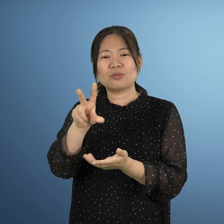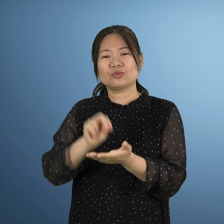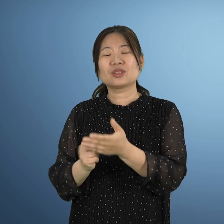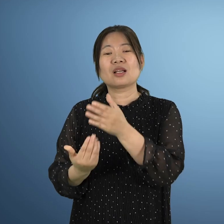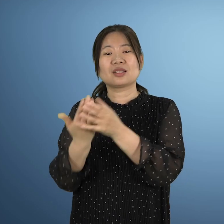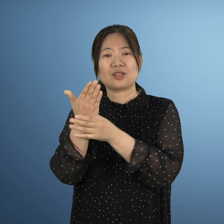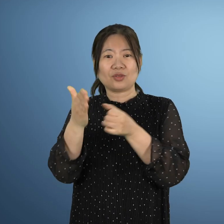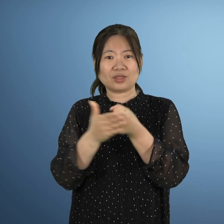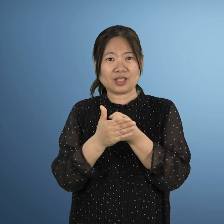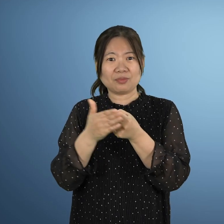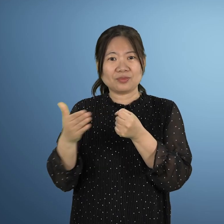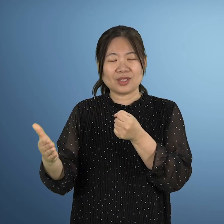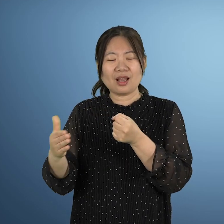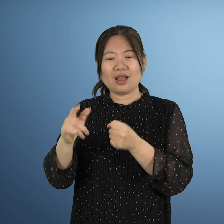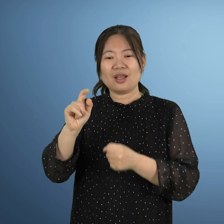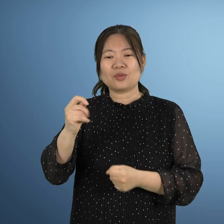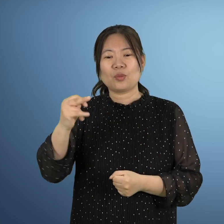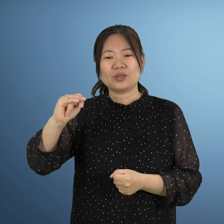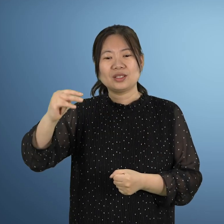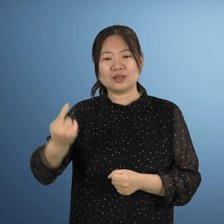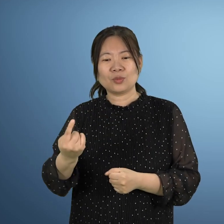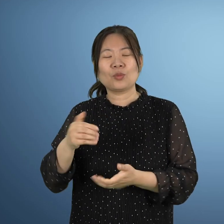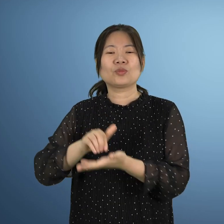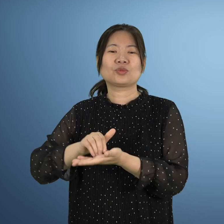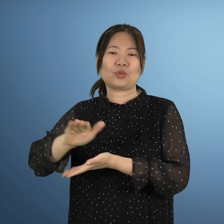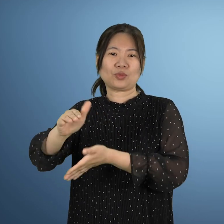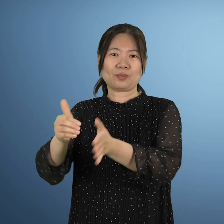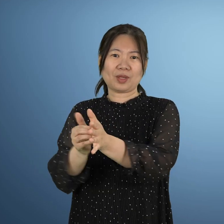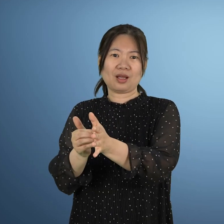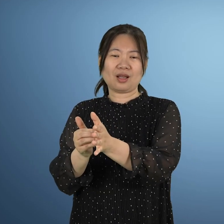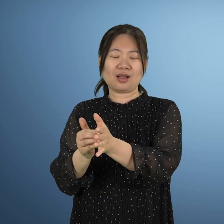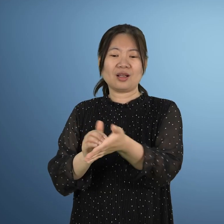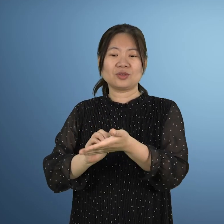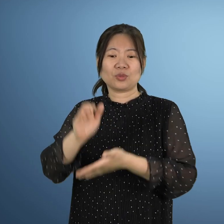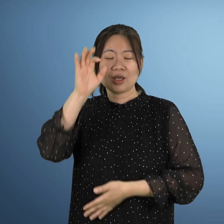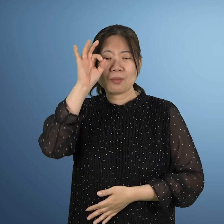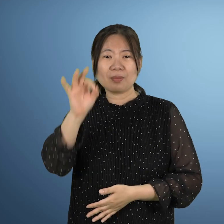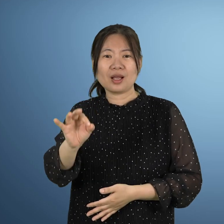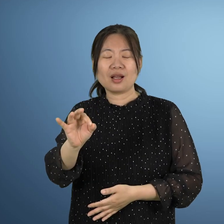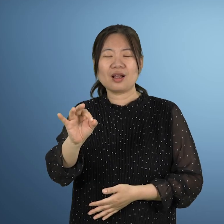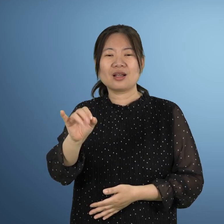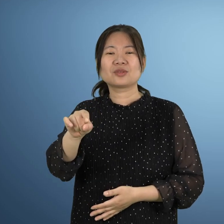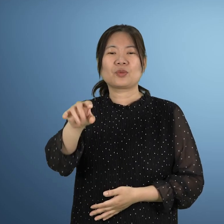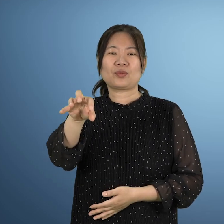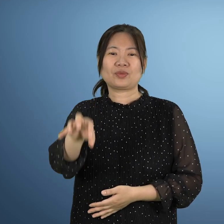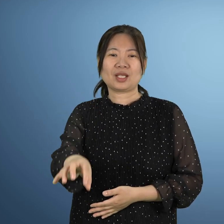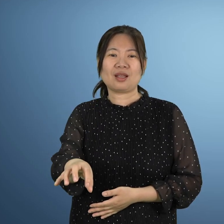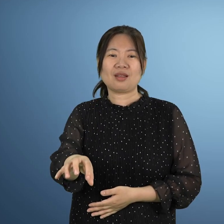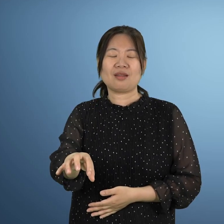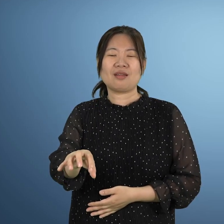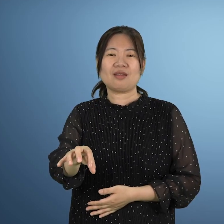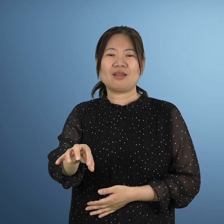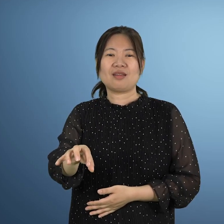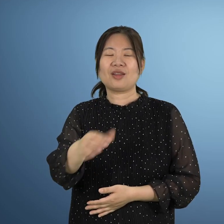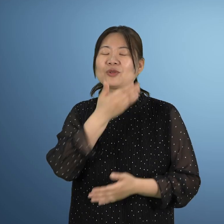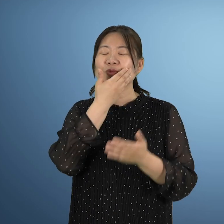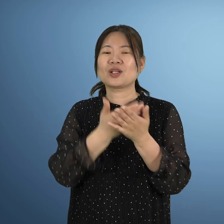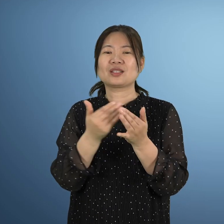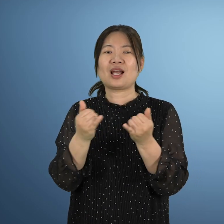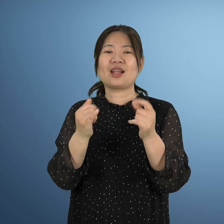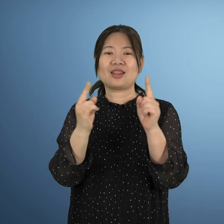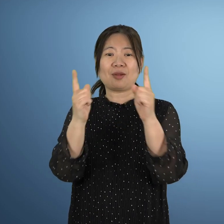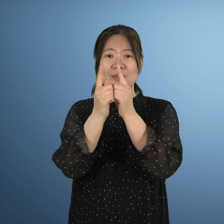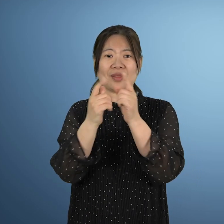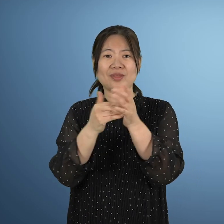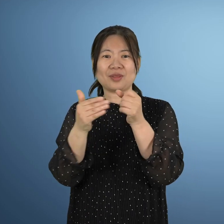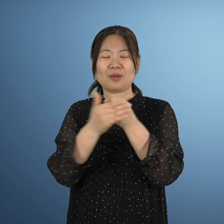문제가 발생해서 고린도로 쫓겨가고 쫓겨갔더니 거기에 귀인 한 사람을 만나게